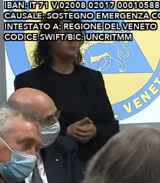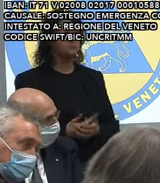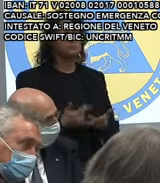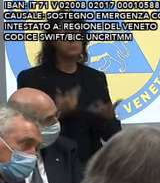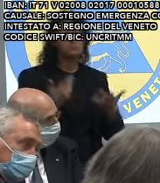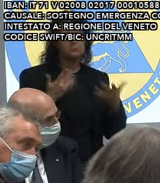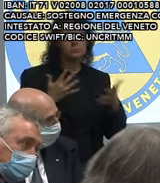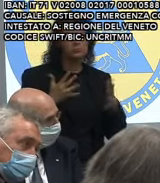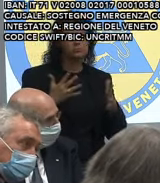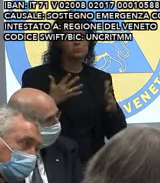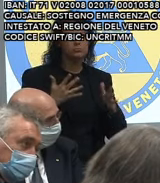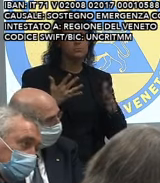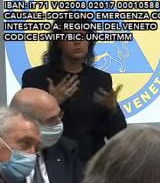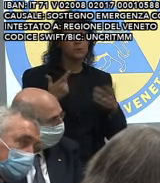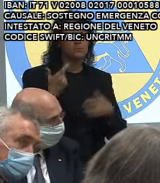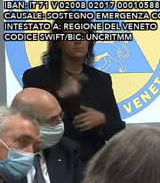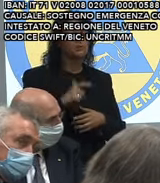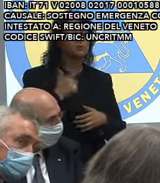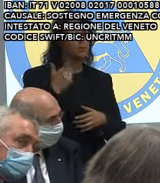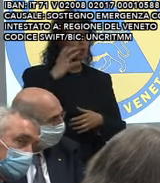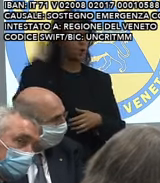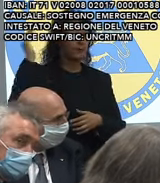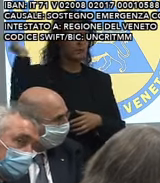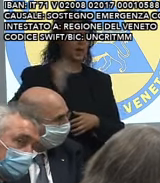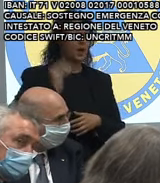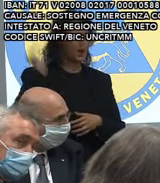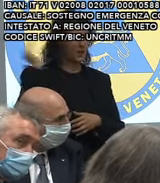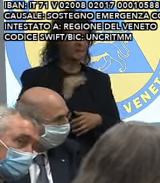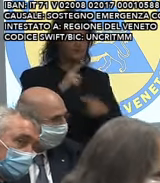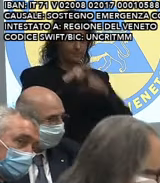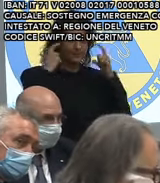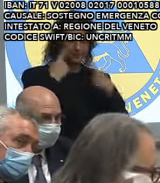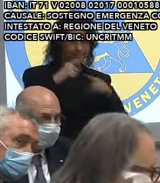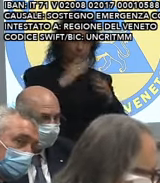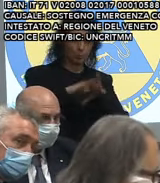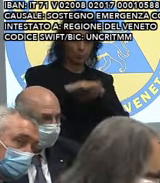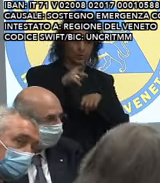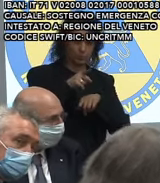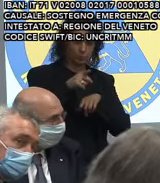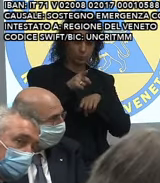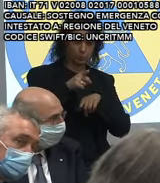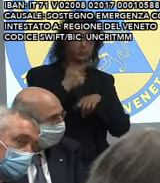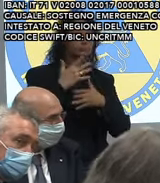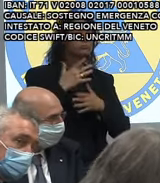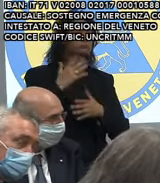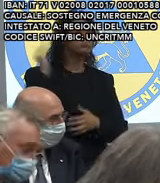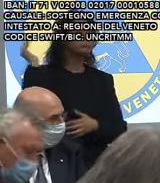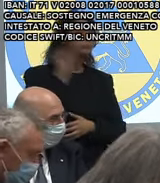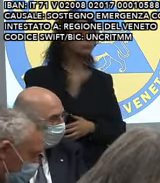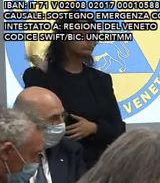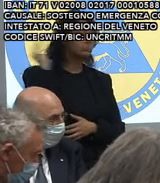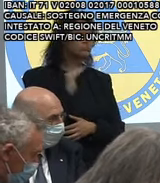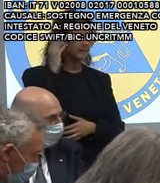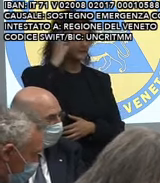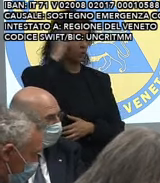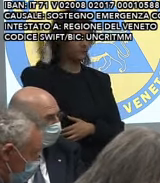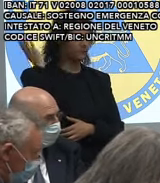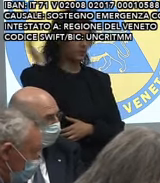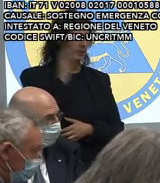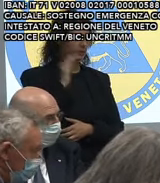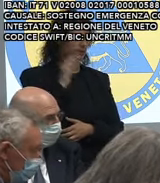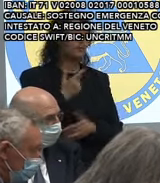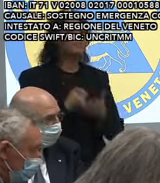mascherine Montrage, com'è si chiamano? Montrage. Ecco, quella che hai te. Protezione civile. L'importante è che si mettano d'accordo